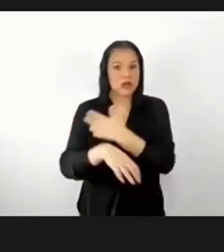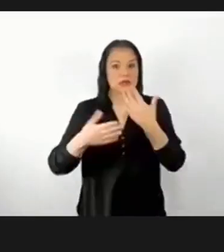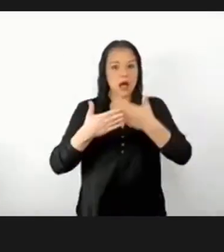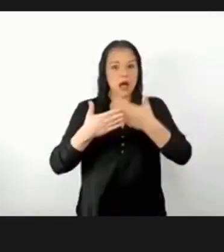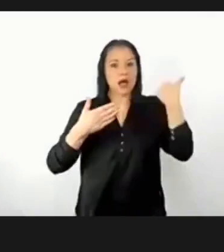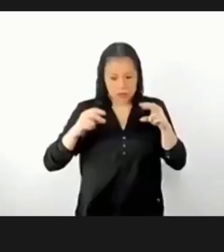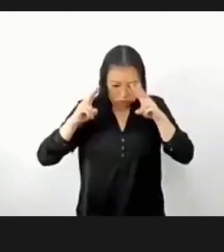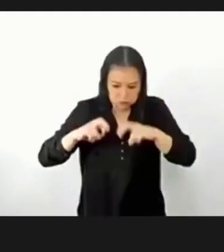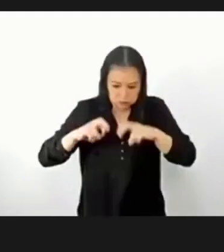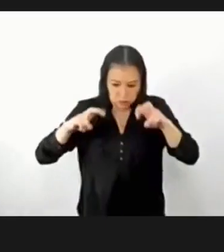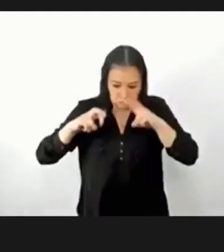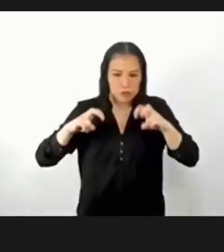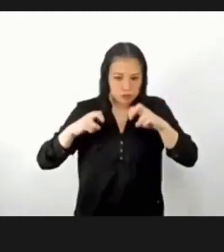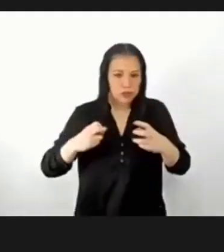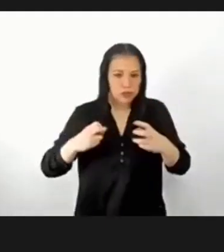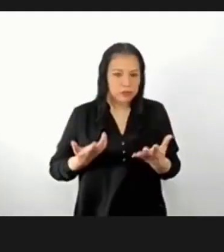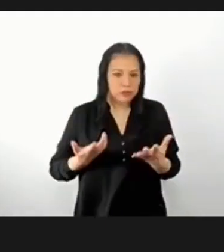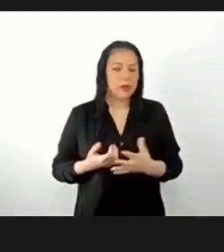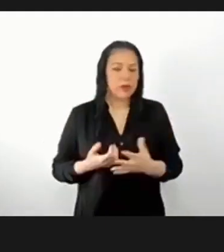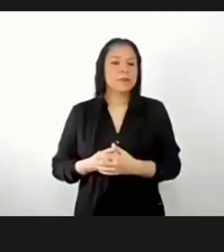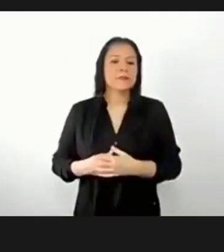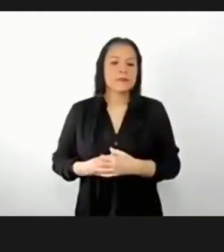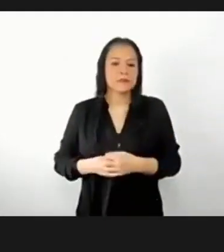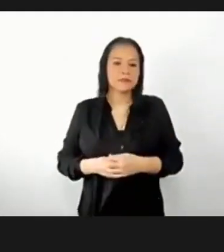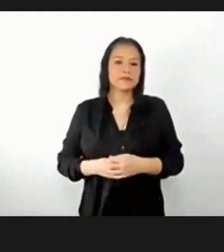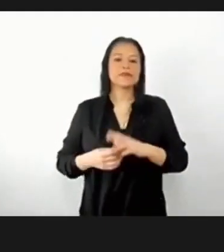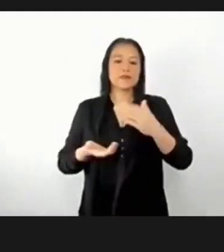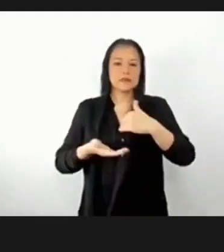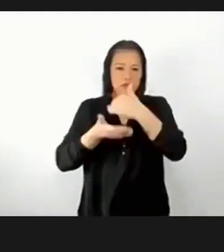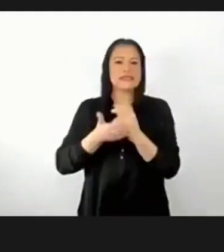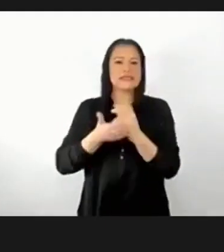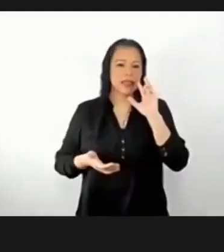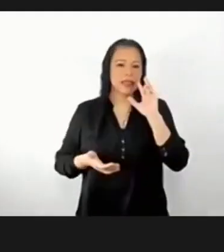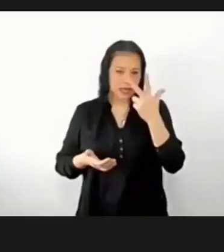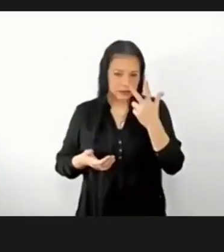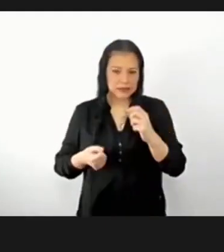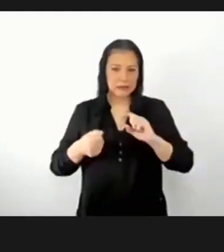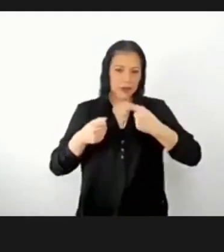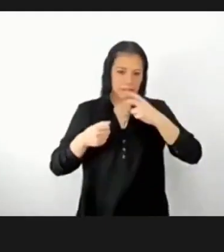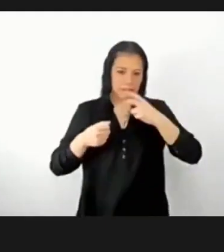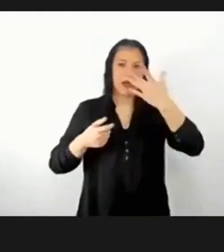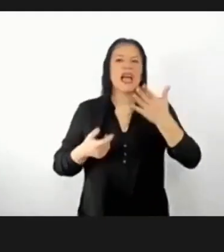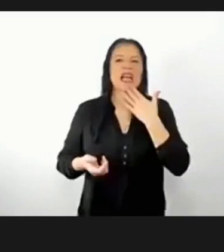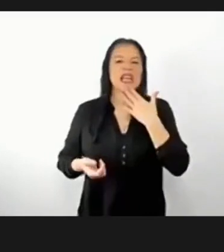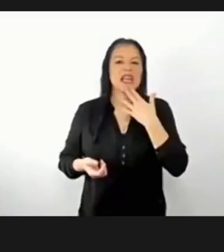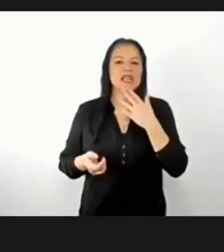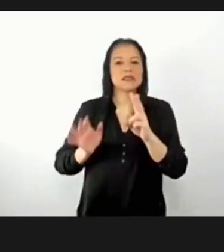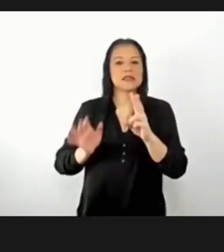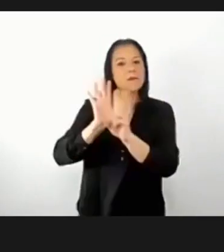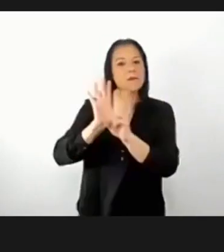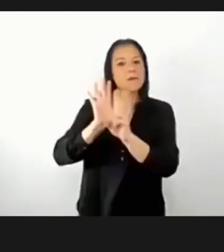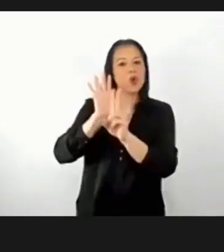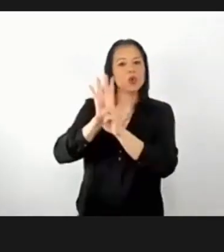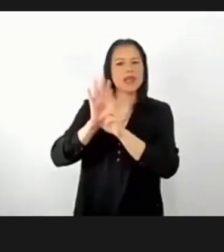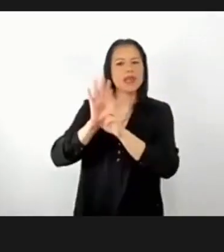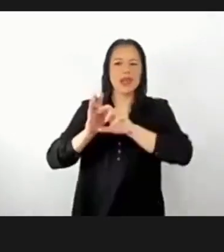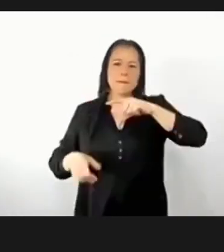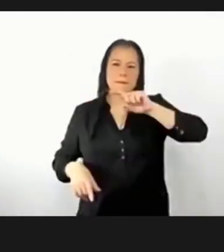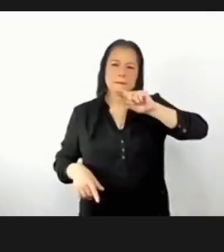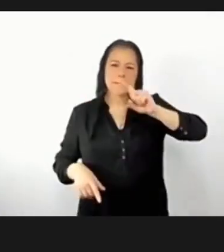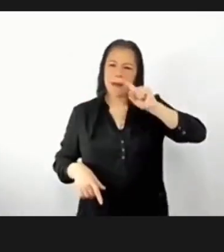estudiado, ¿verdad? En lo que se llaman estudios de fase 3, son estudios que se hacen en voluntarios, miles de voluntarios. A la mitad se